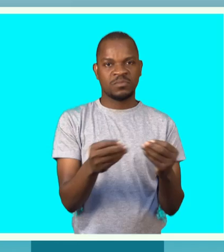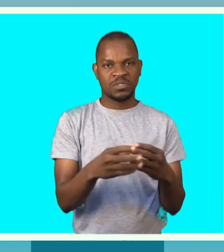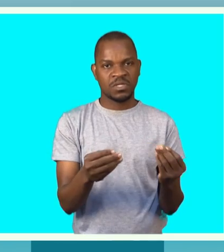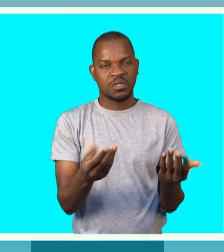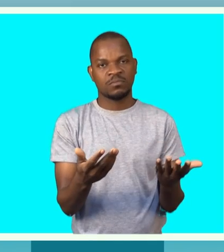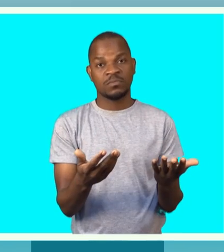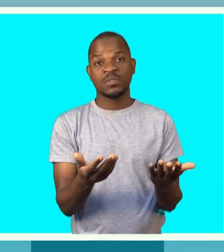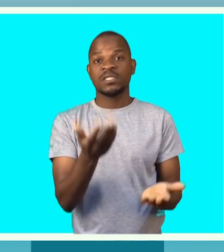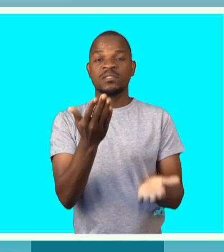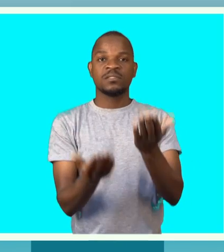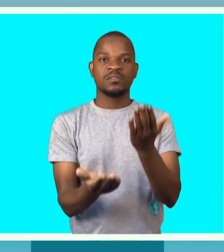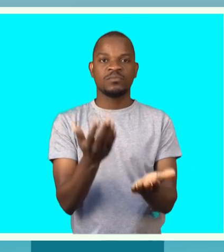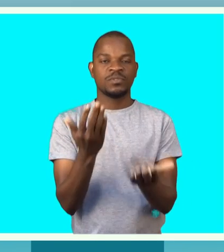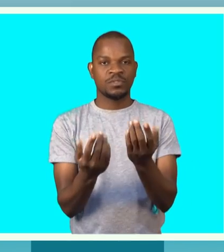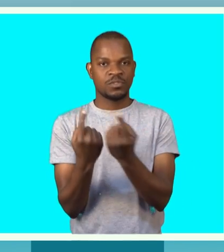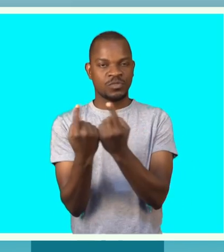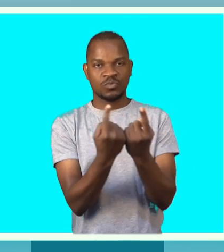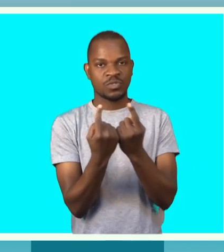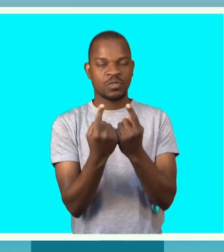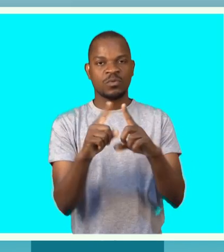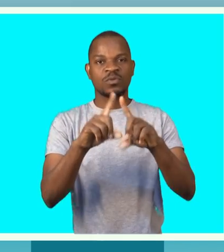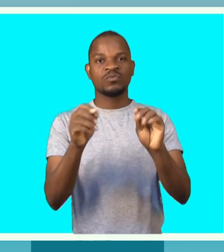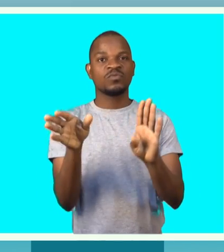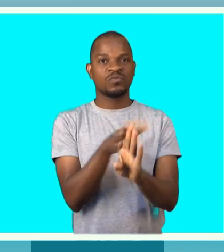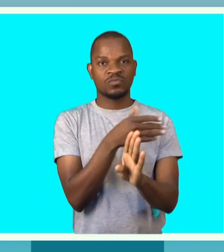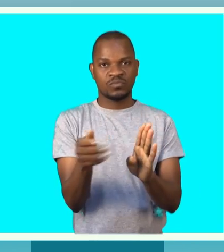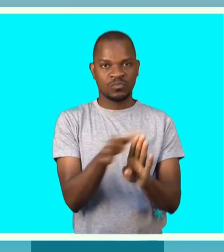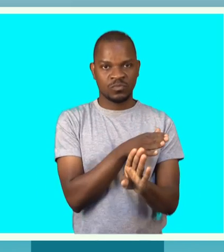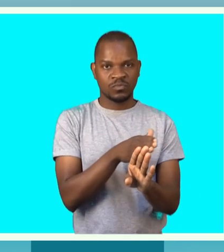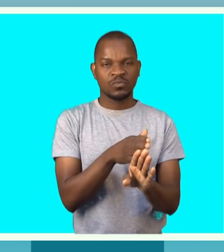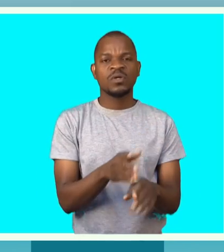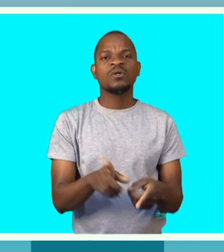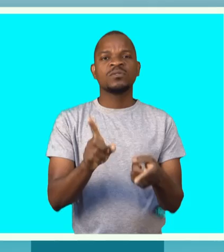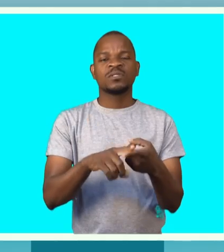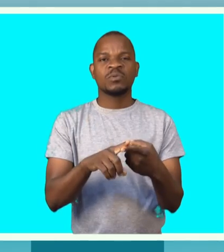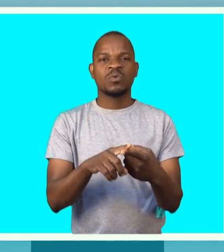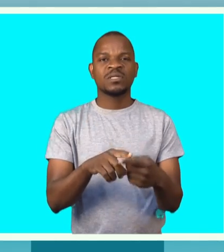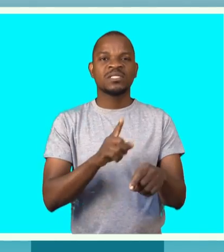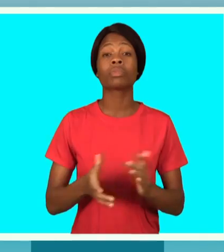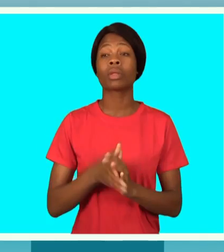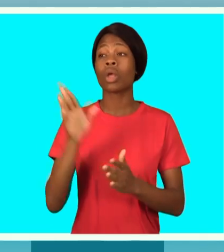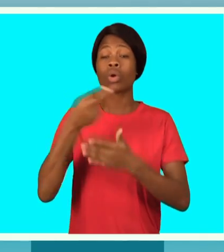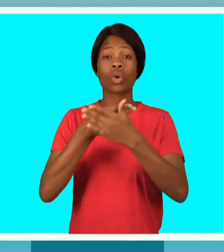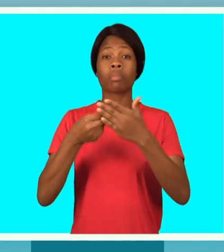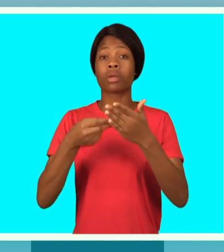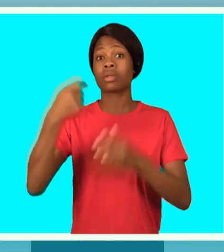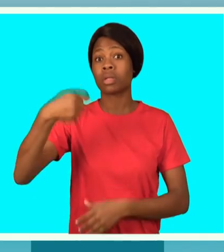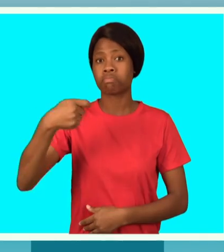doméstica, os crimes ou as penas aplicáveis vão, portanto, variar.